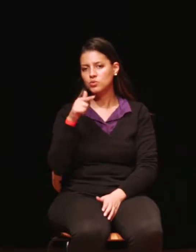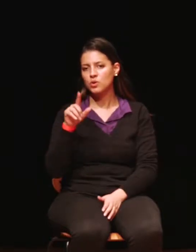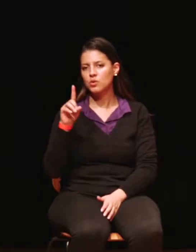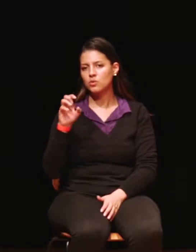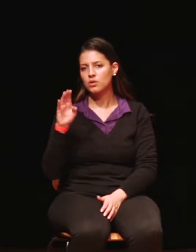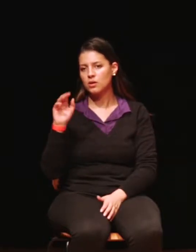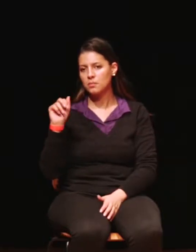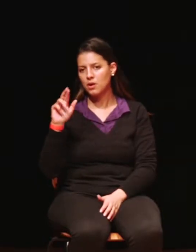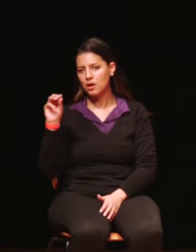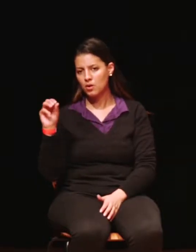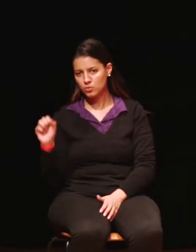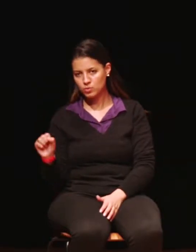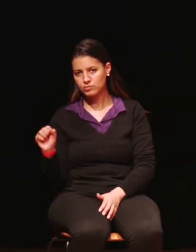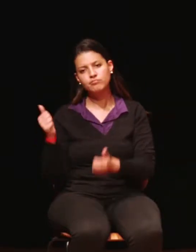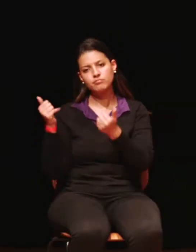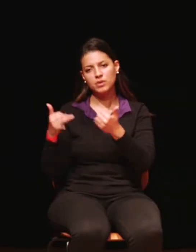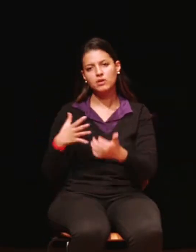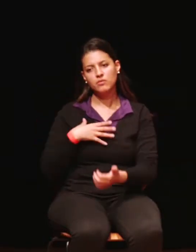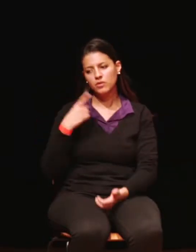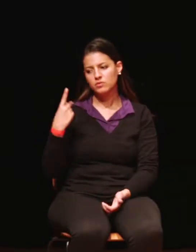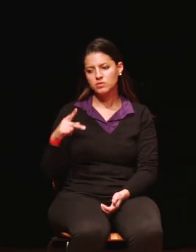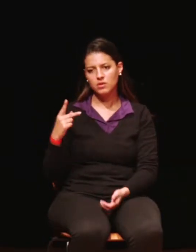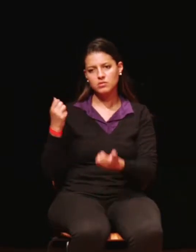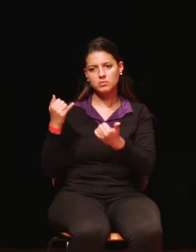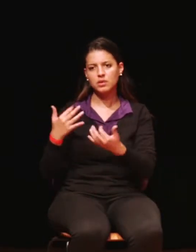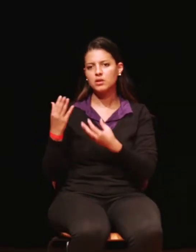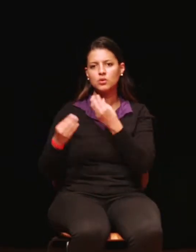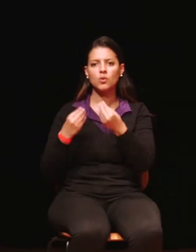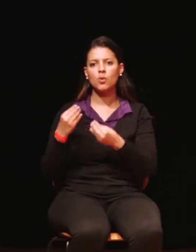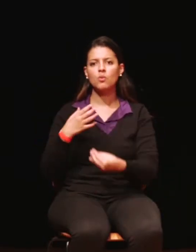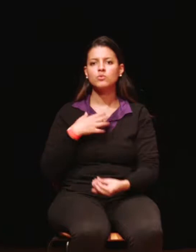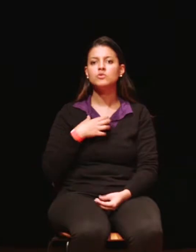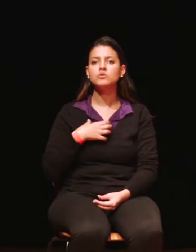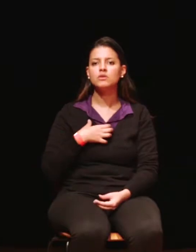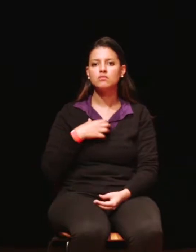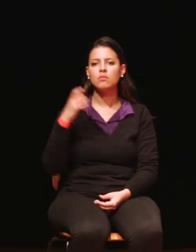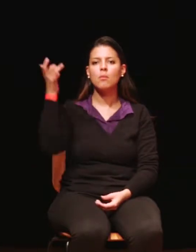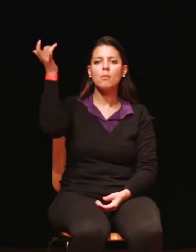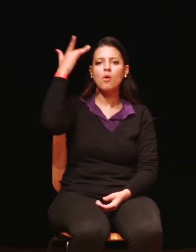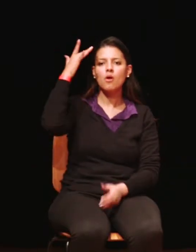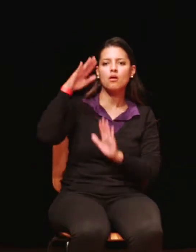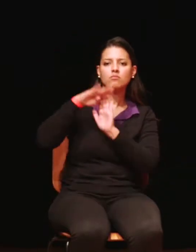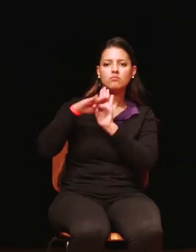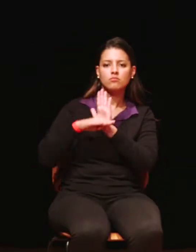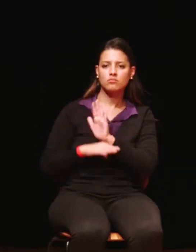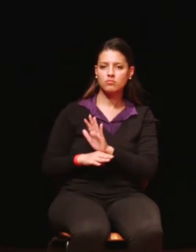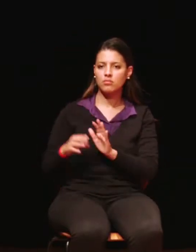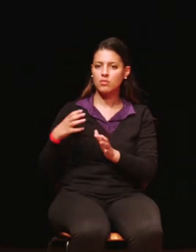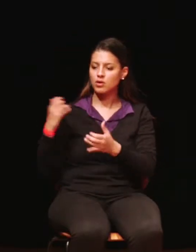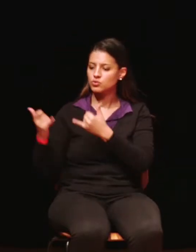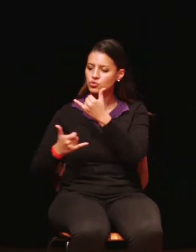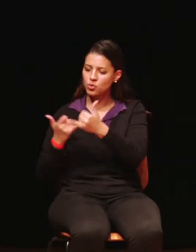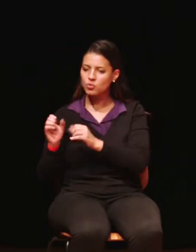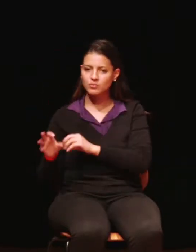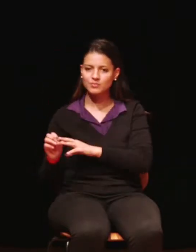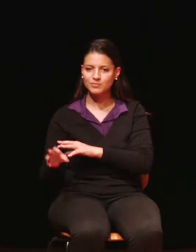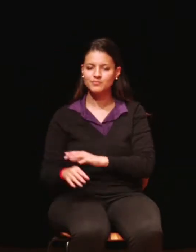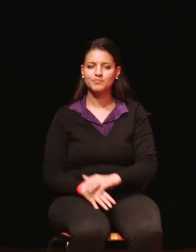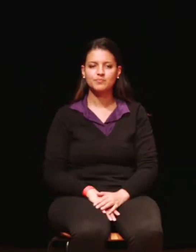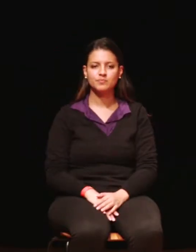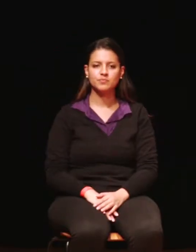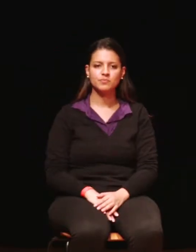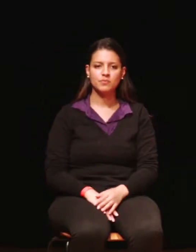filhos seus, sobre os preceitos morais em modo de jogo, publicado em 1540, ou Tratado da